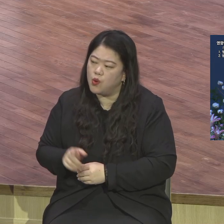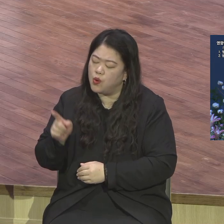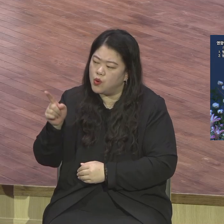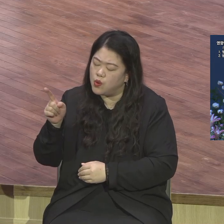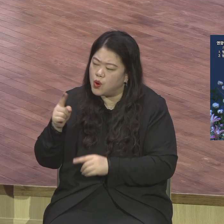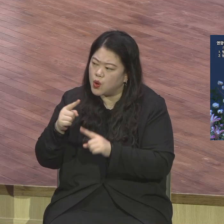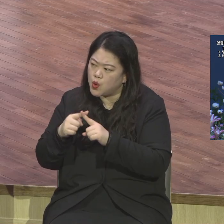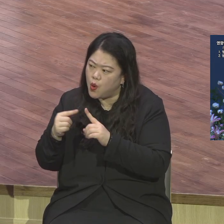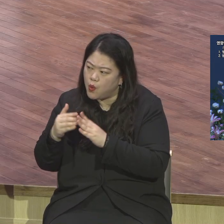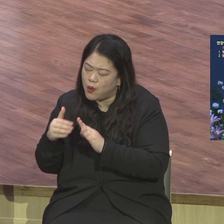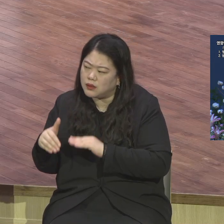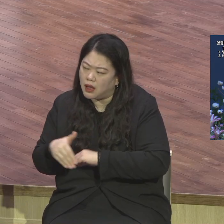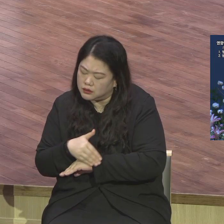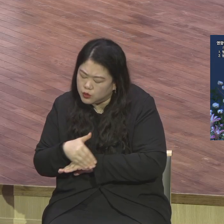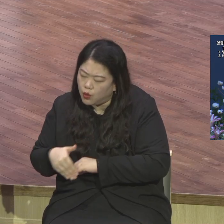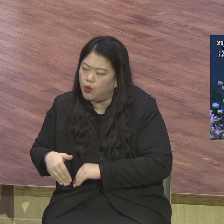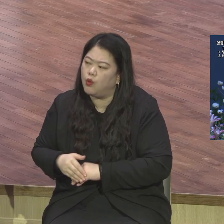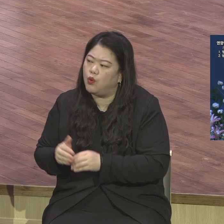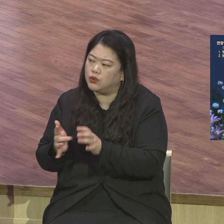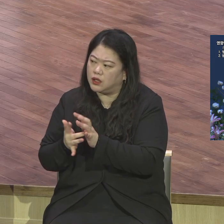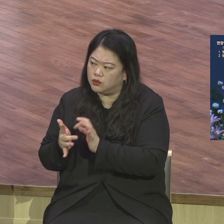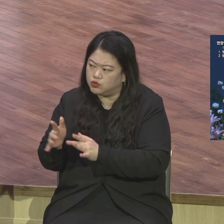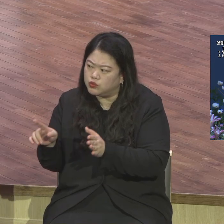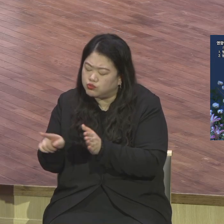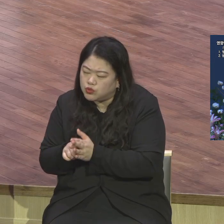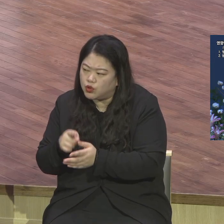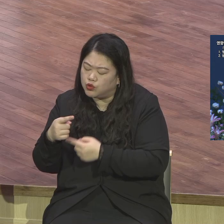감사해요. 말만한 사람이 없어요.